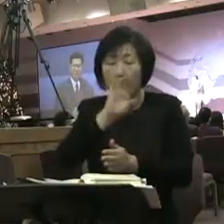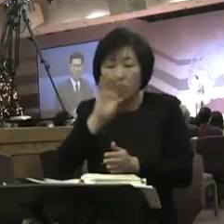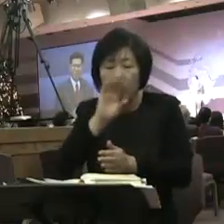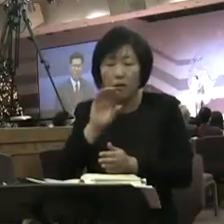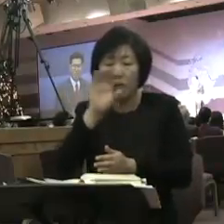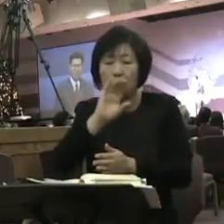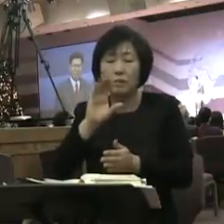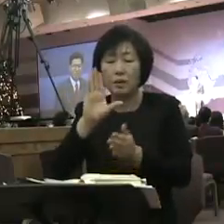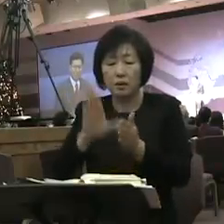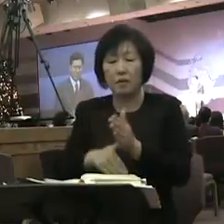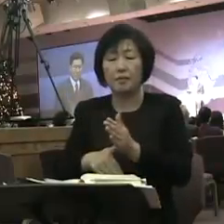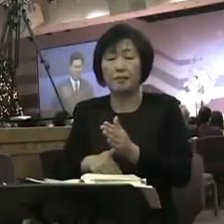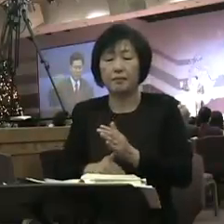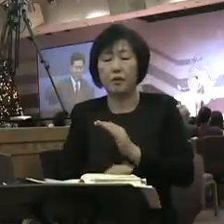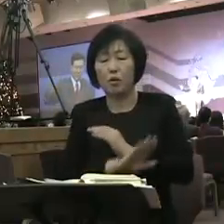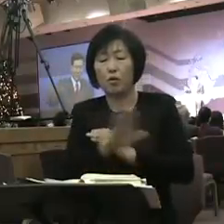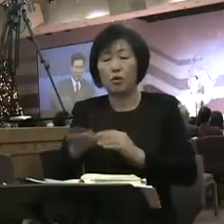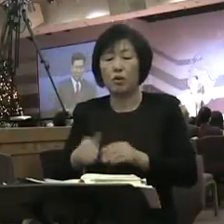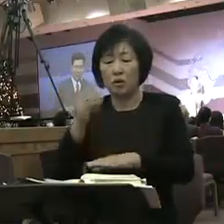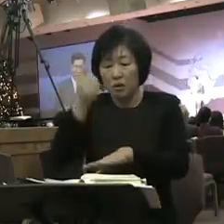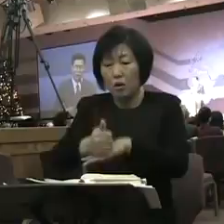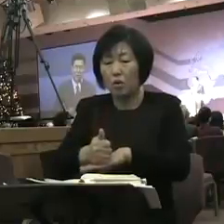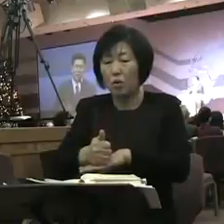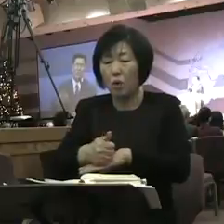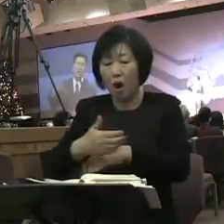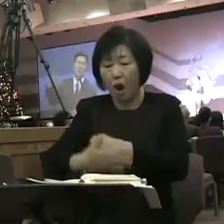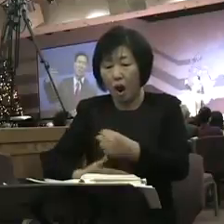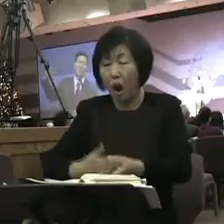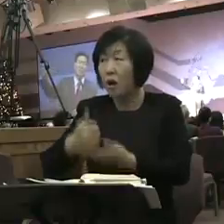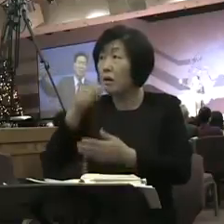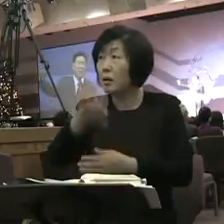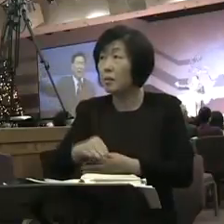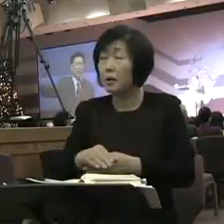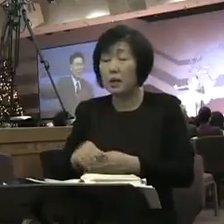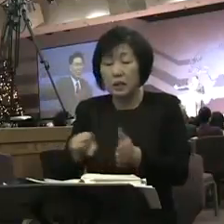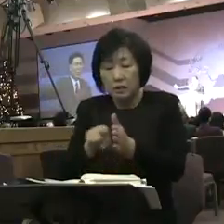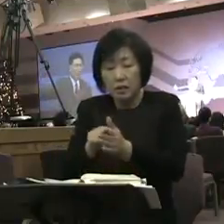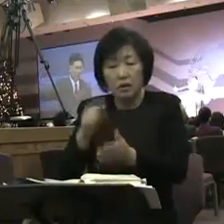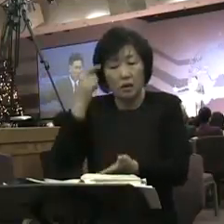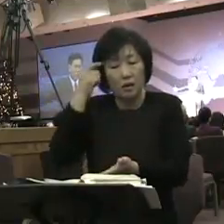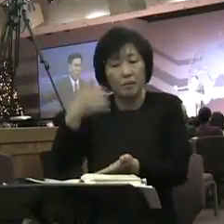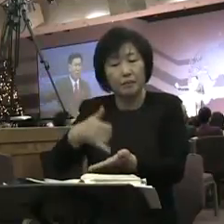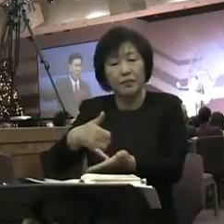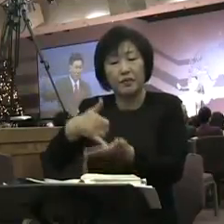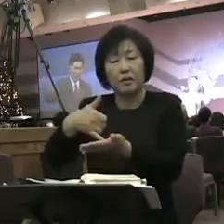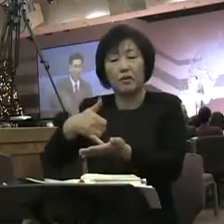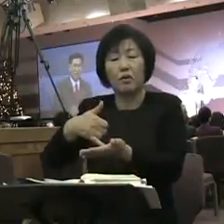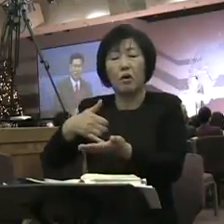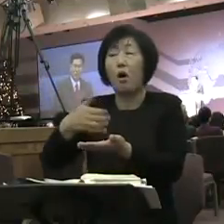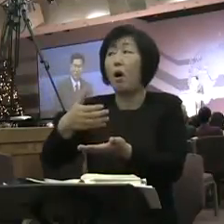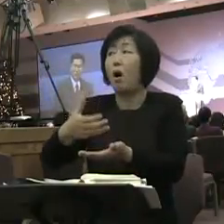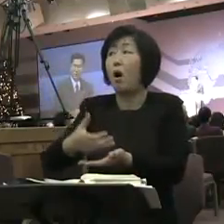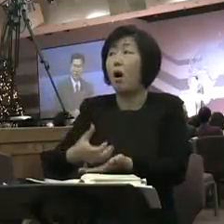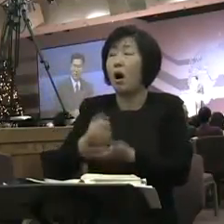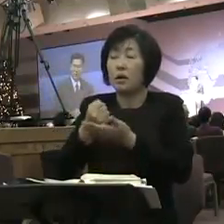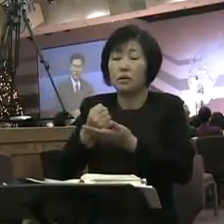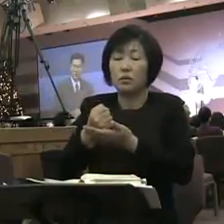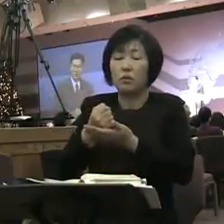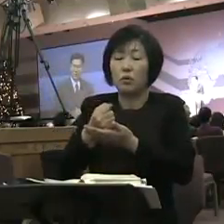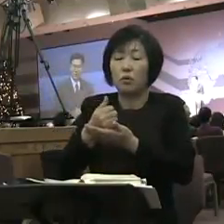때 우리는 결국 하나님 앞에 이 귀한 신앙 인격을 가지고 갈 수 있는 귀한 사람들이